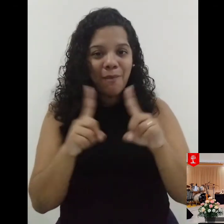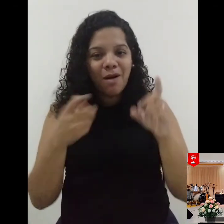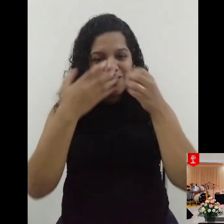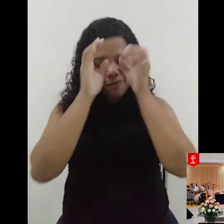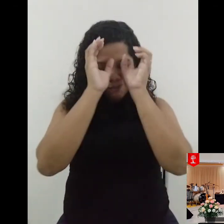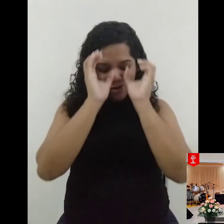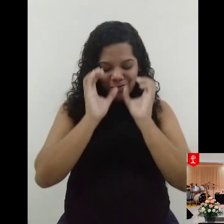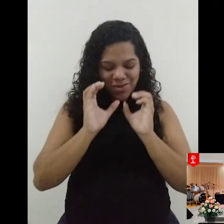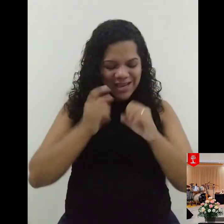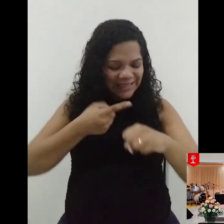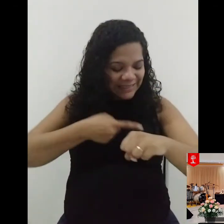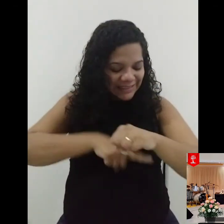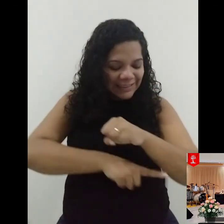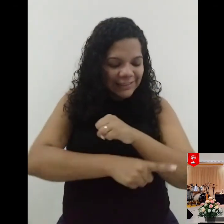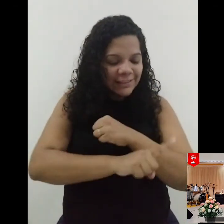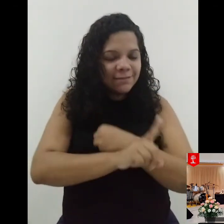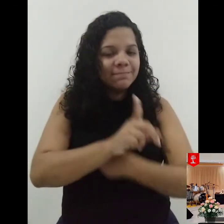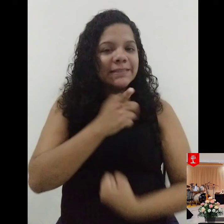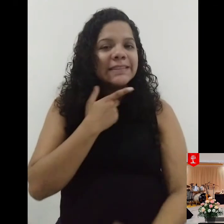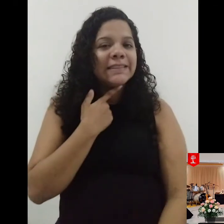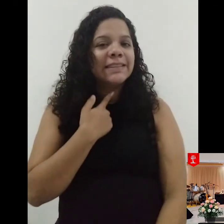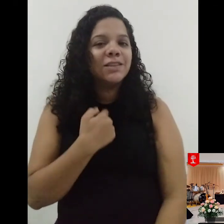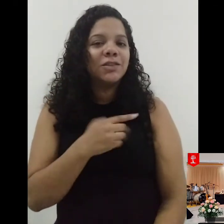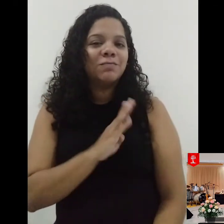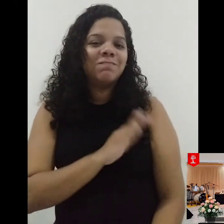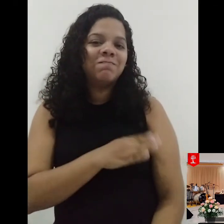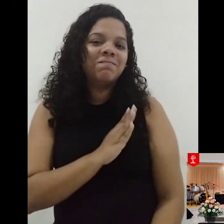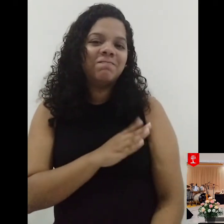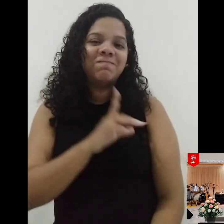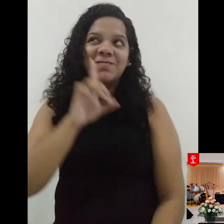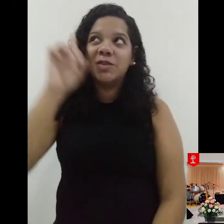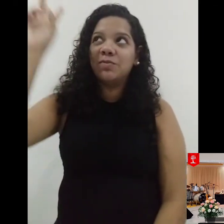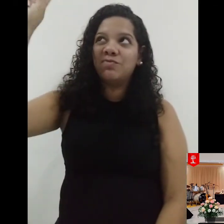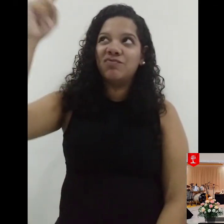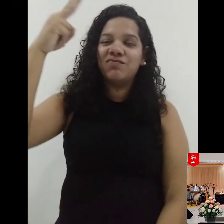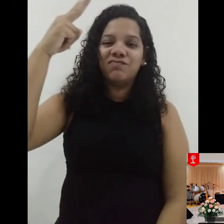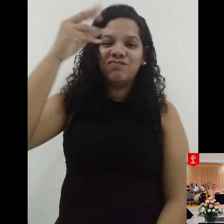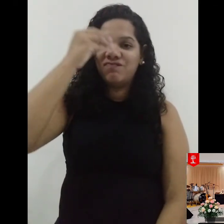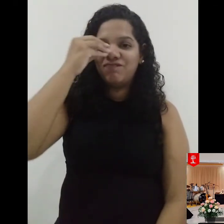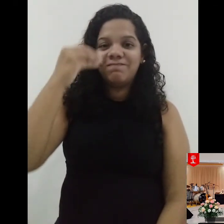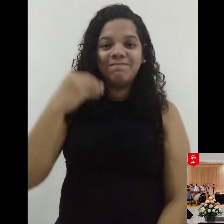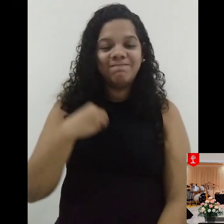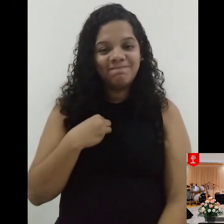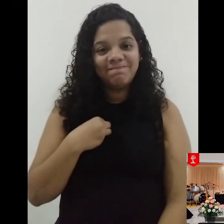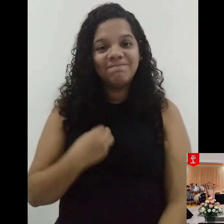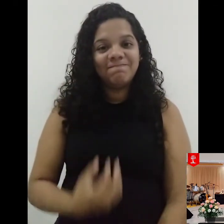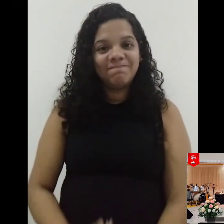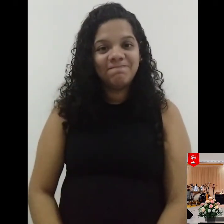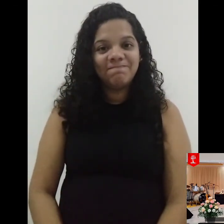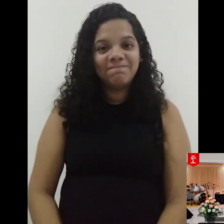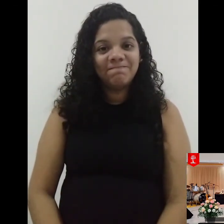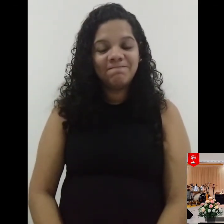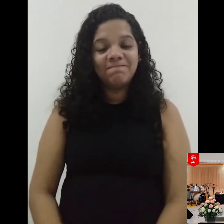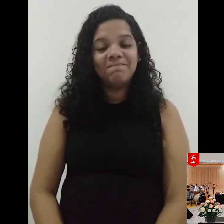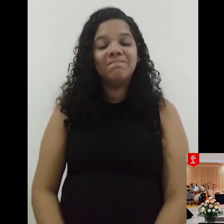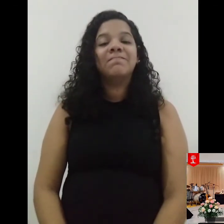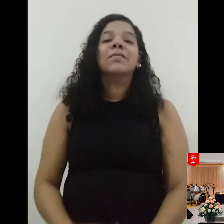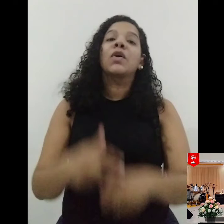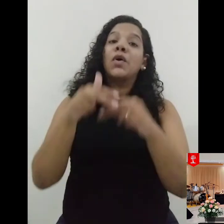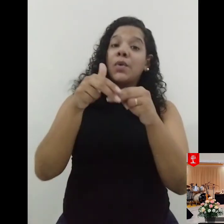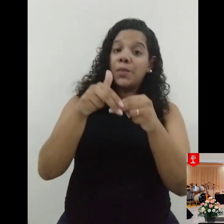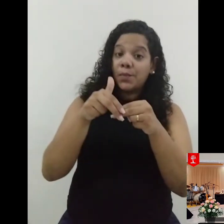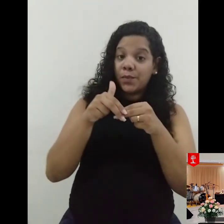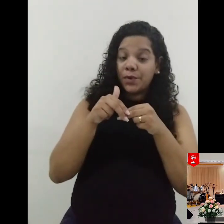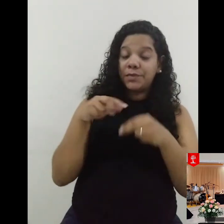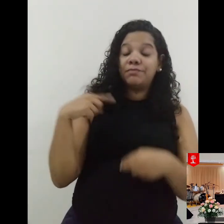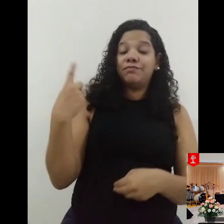irmãos, na nossa vida, como cristãos, nós temos um alvo. E a gente já cantou isso aqui